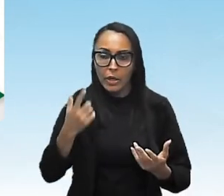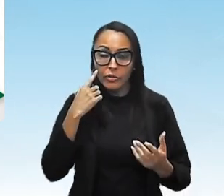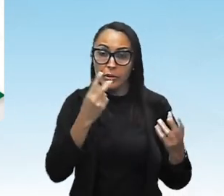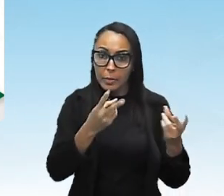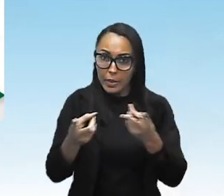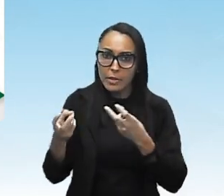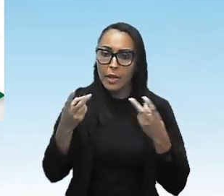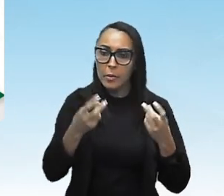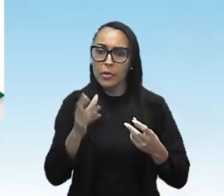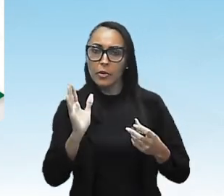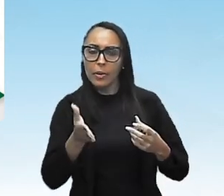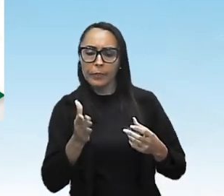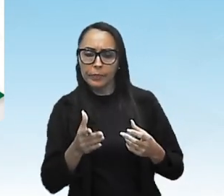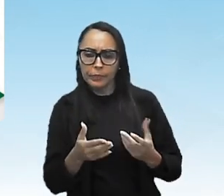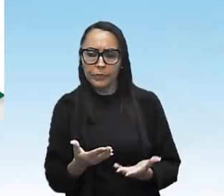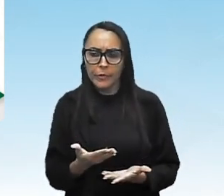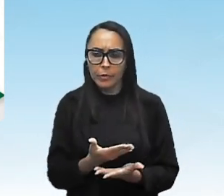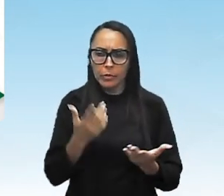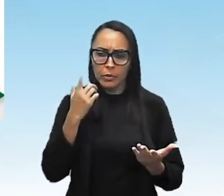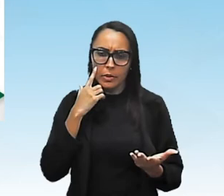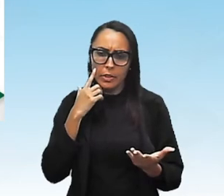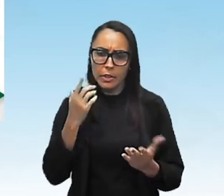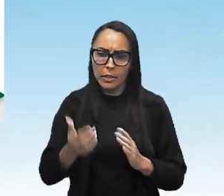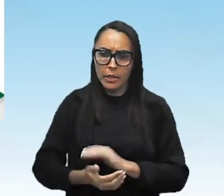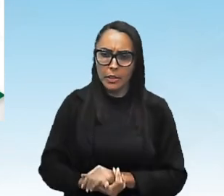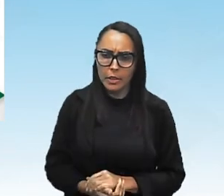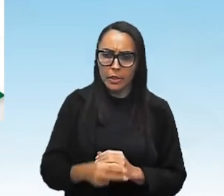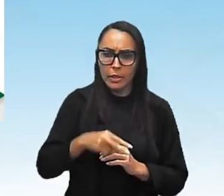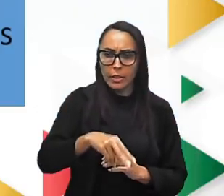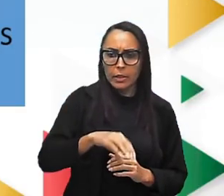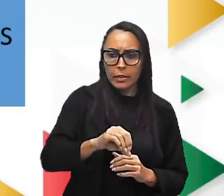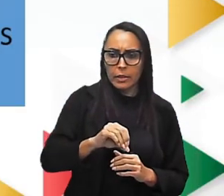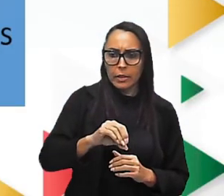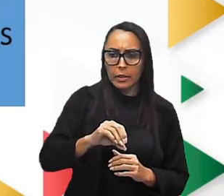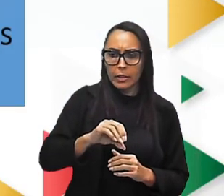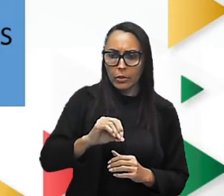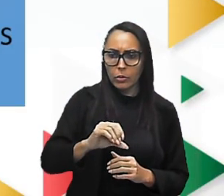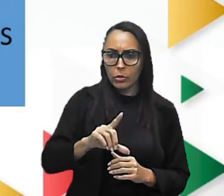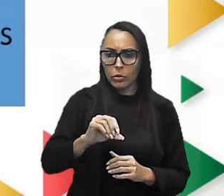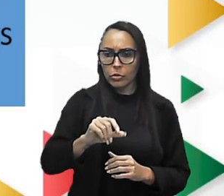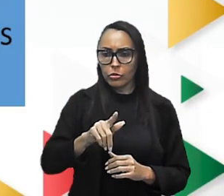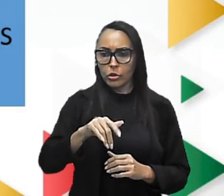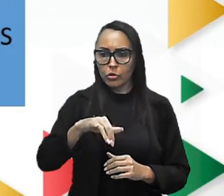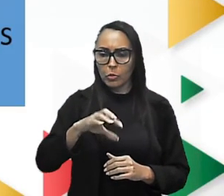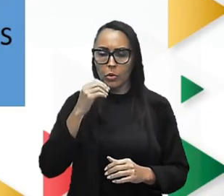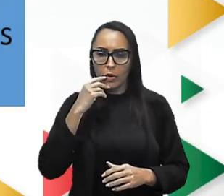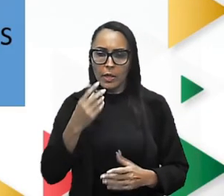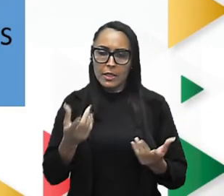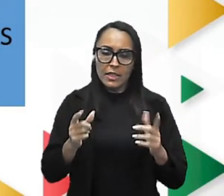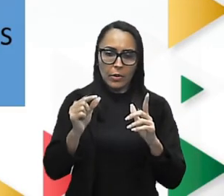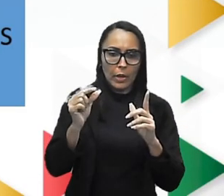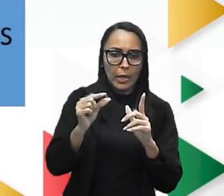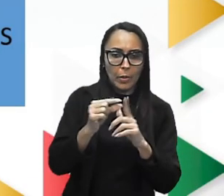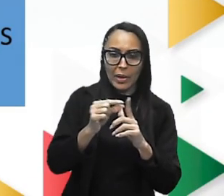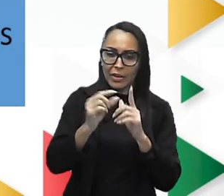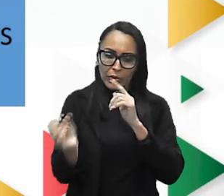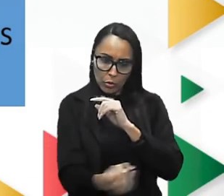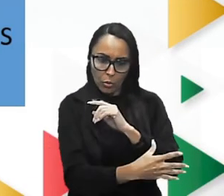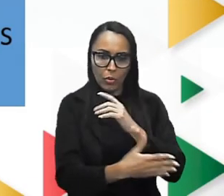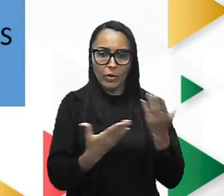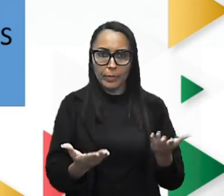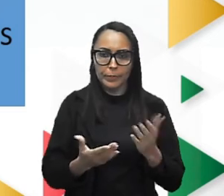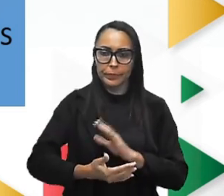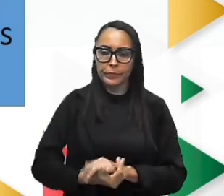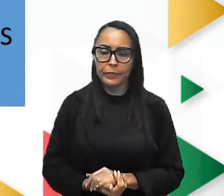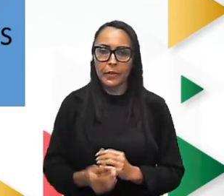seriam neologismos? Neologismo são palavras novas. É um fenômeno linguístico que